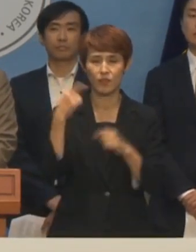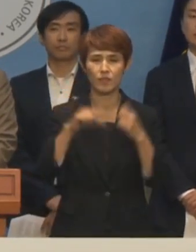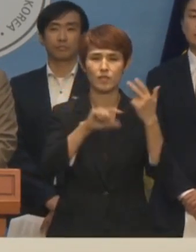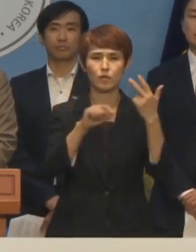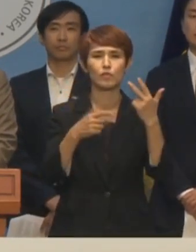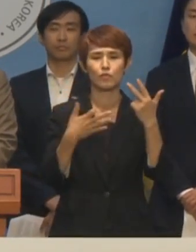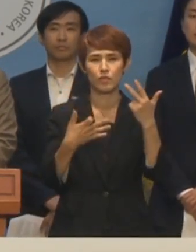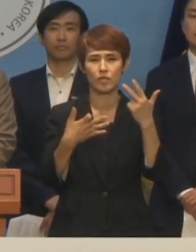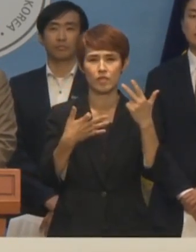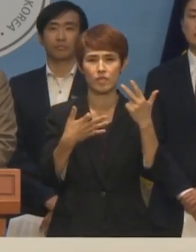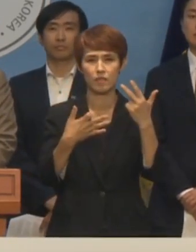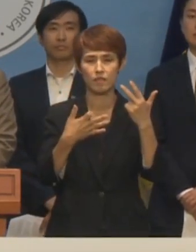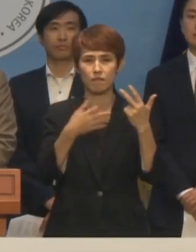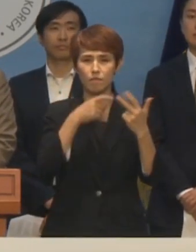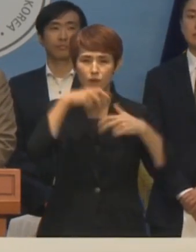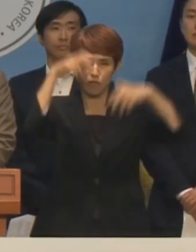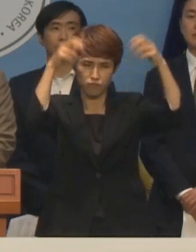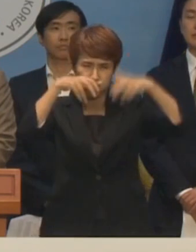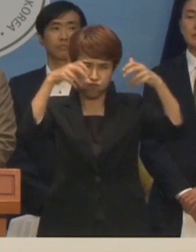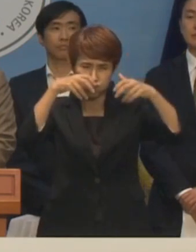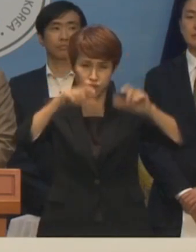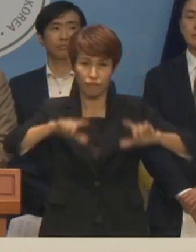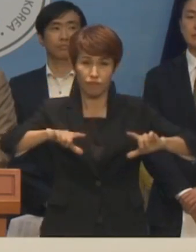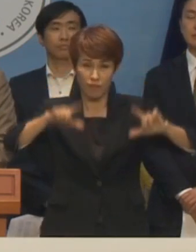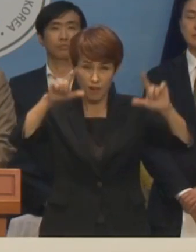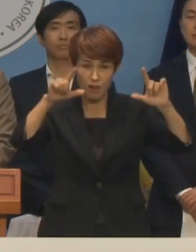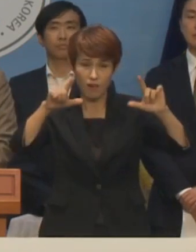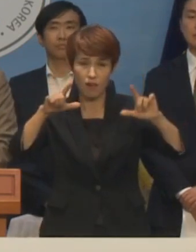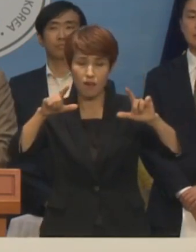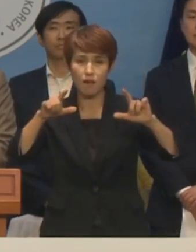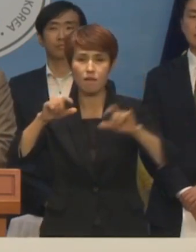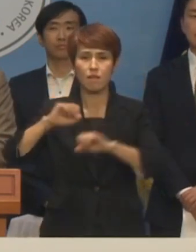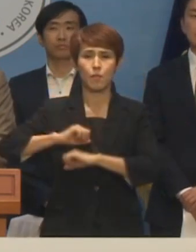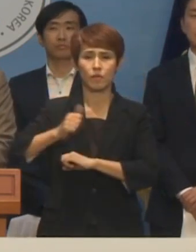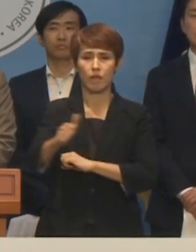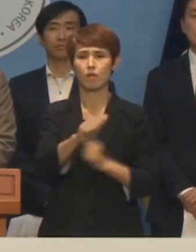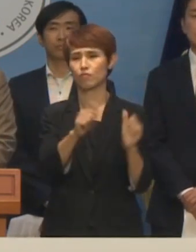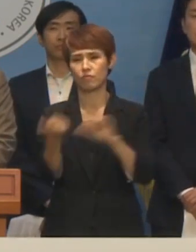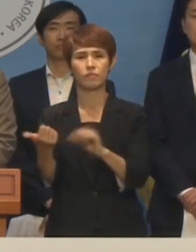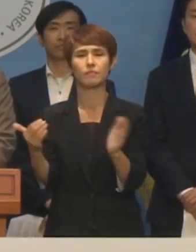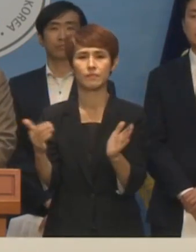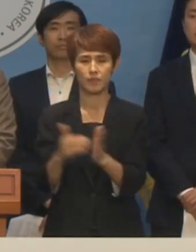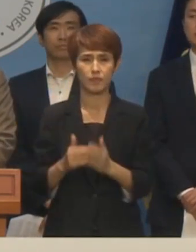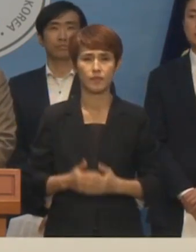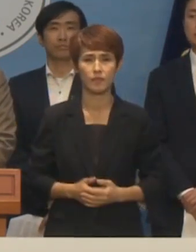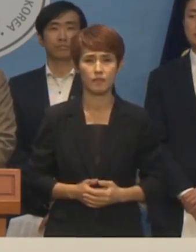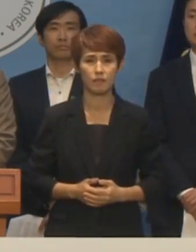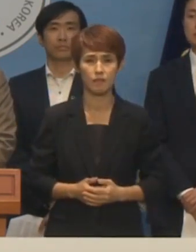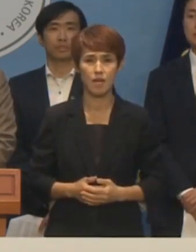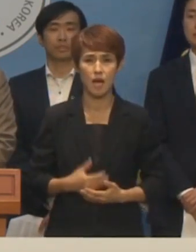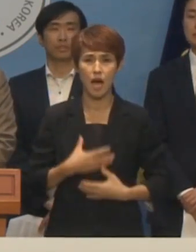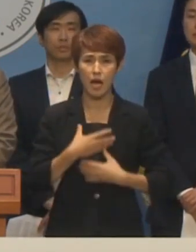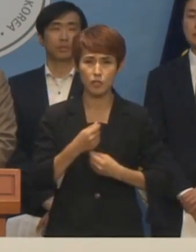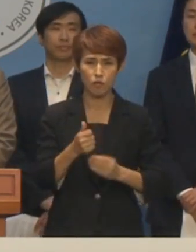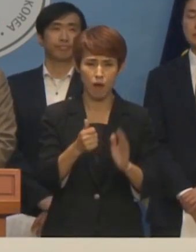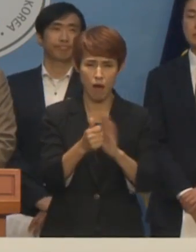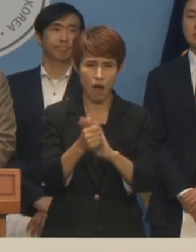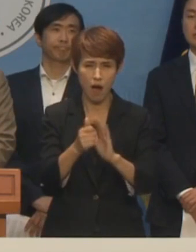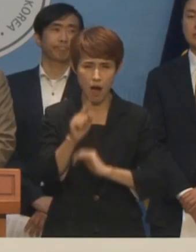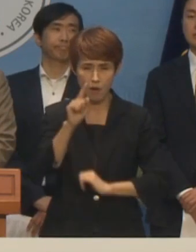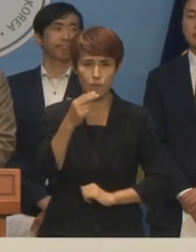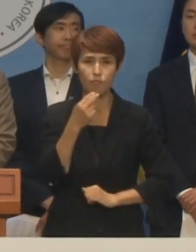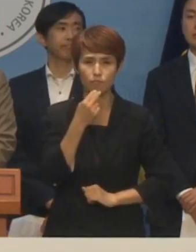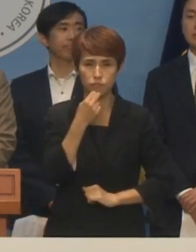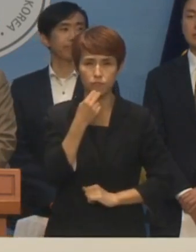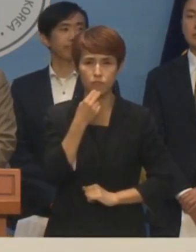19일 수해피해 실종자 수색작전에 투입된 해병대원이 급류에 떠밀려가 세상을 떠났습니다. 안전장치 없는 수색, 상관의